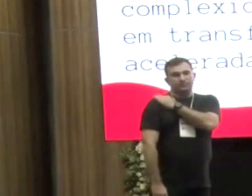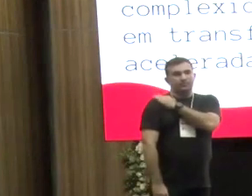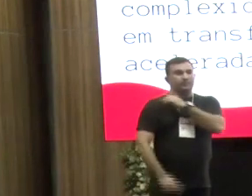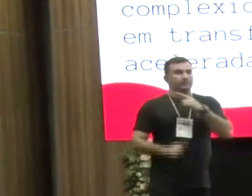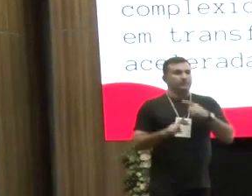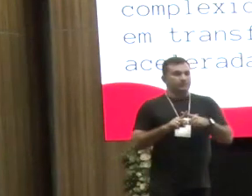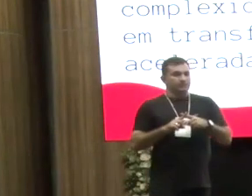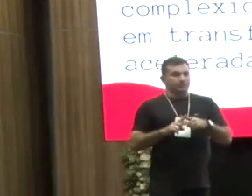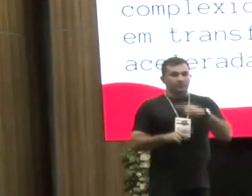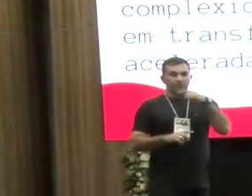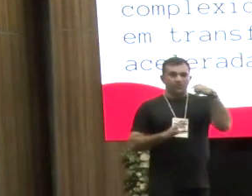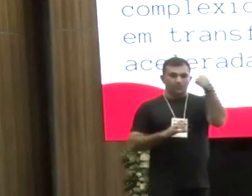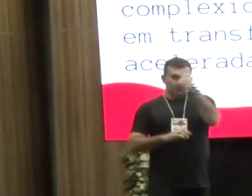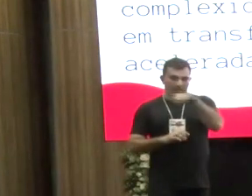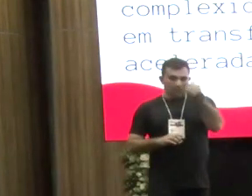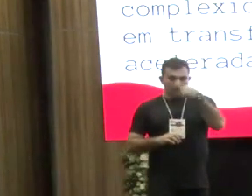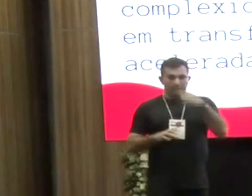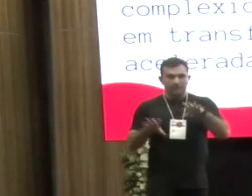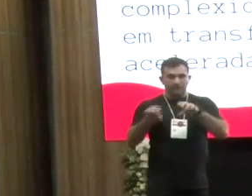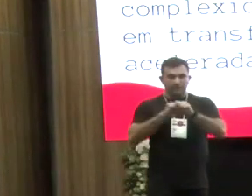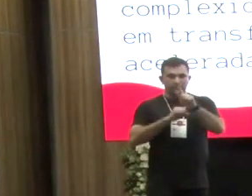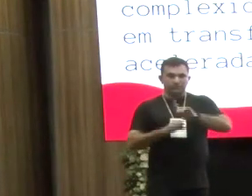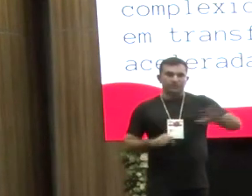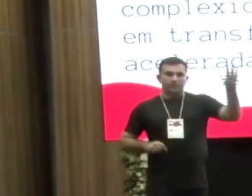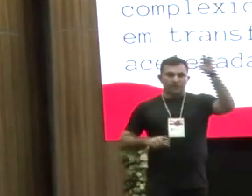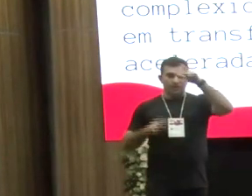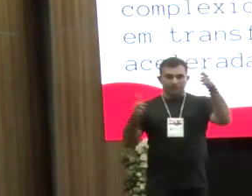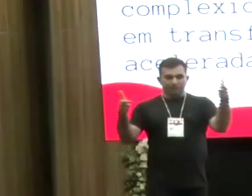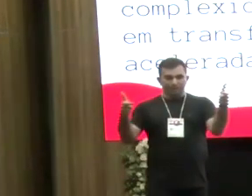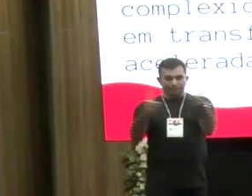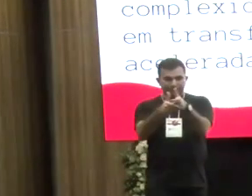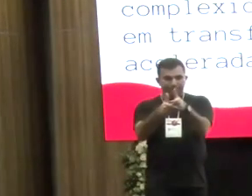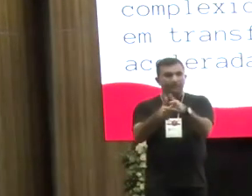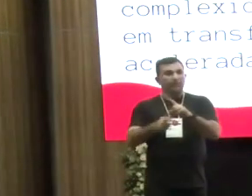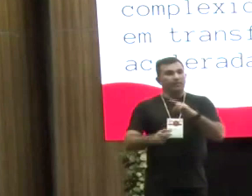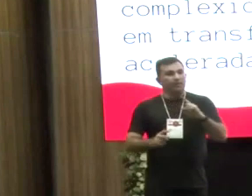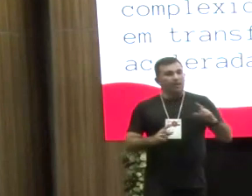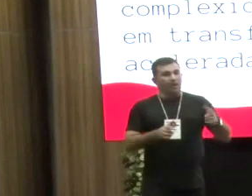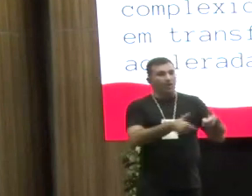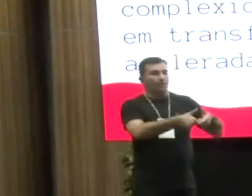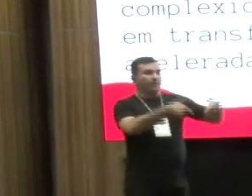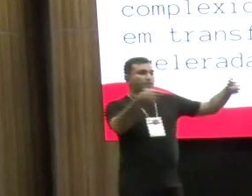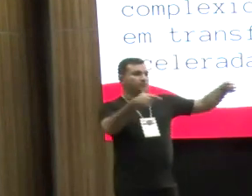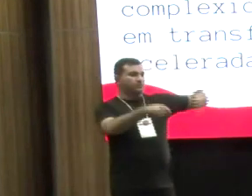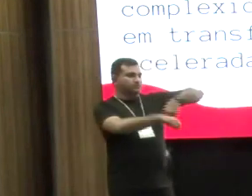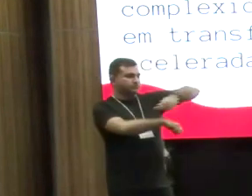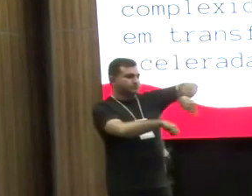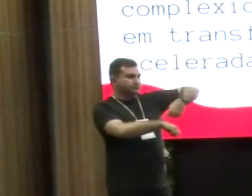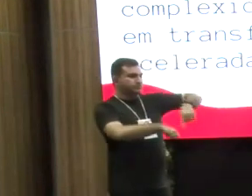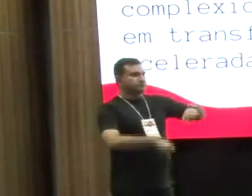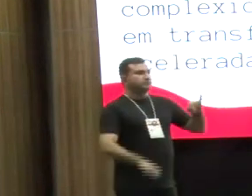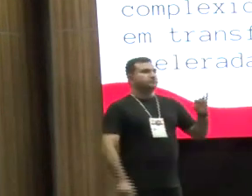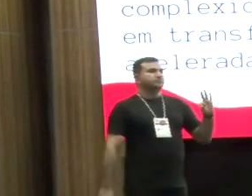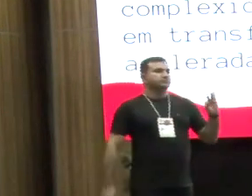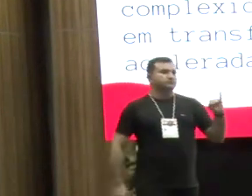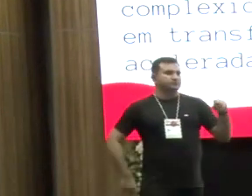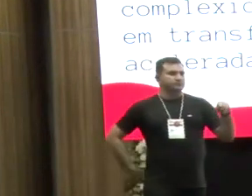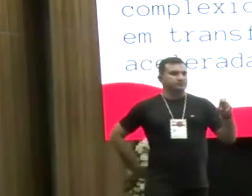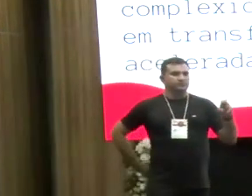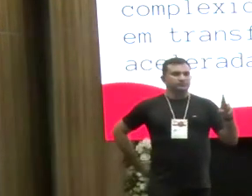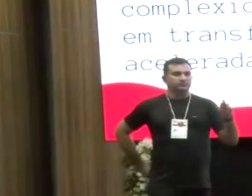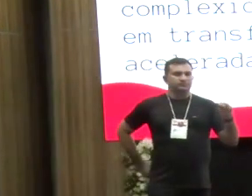reduz a carga horária da formação geral básica e aumenta a carga horária dos itinerários